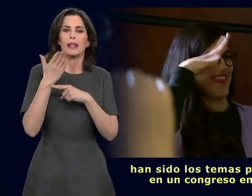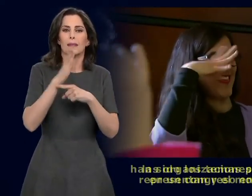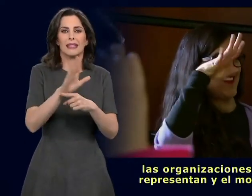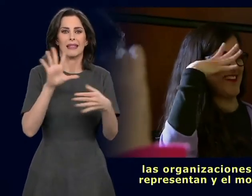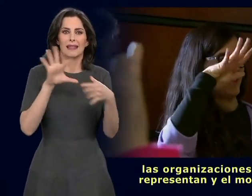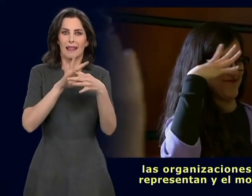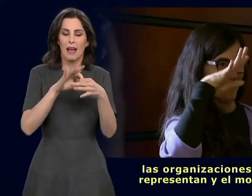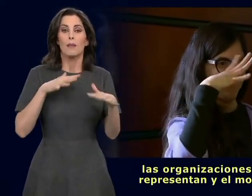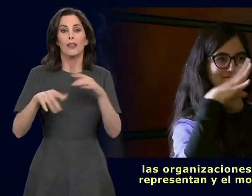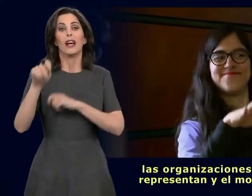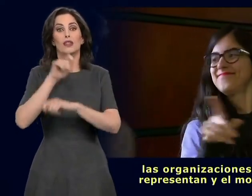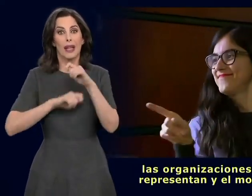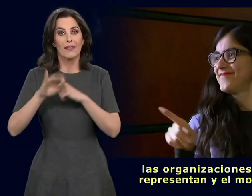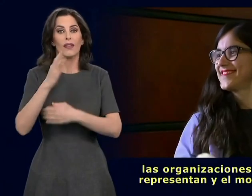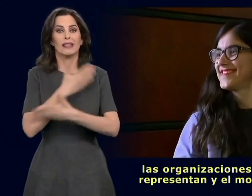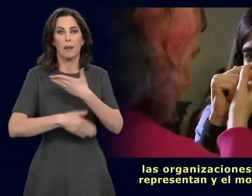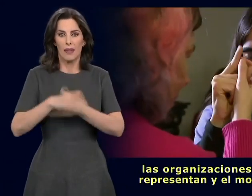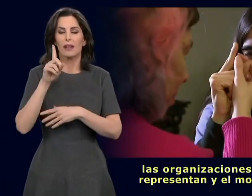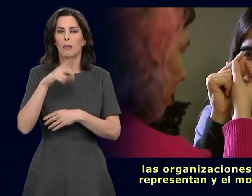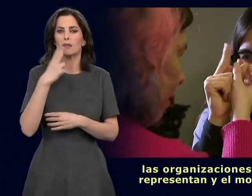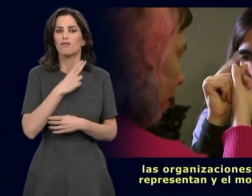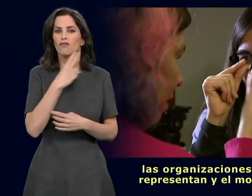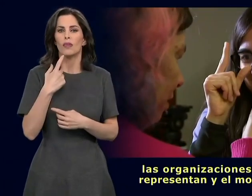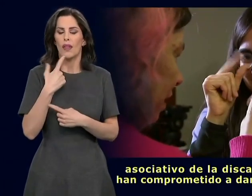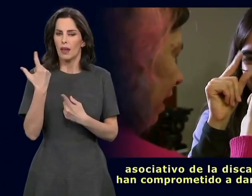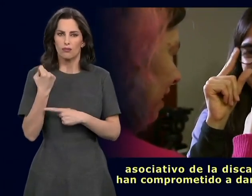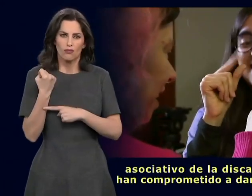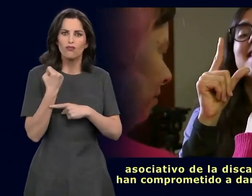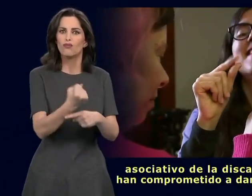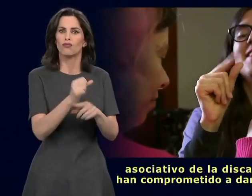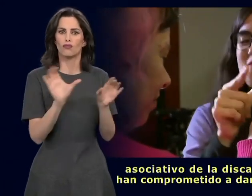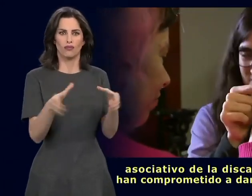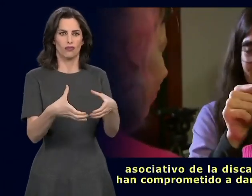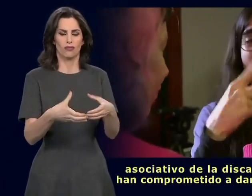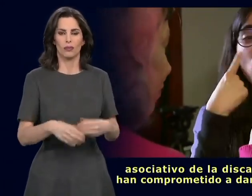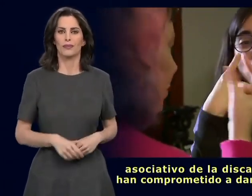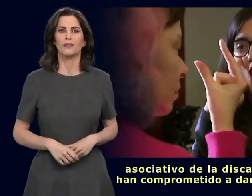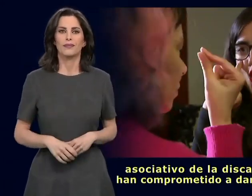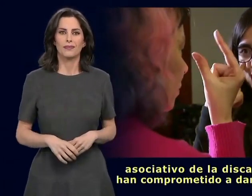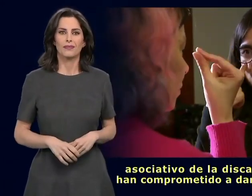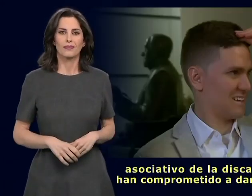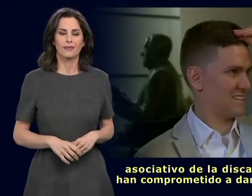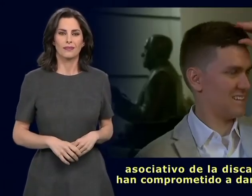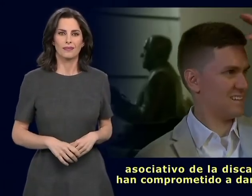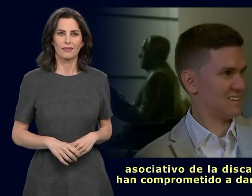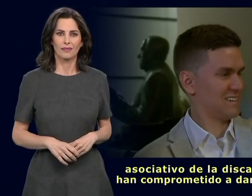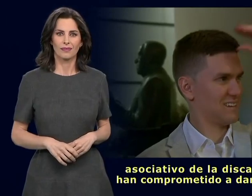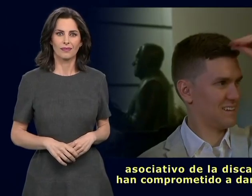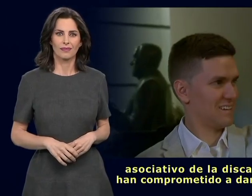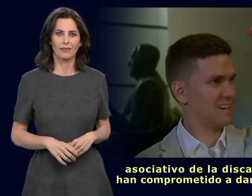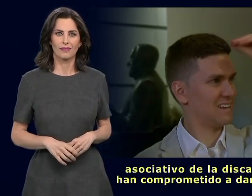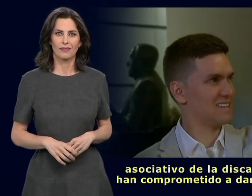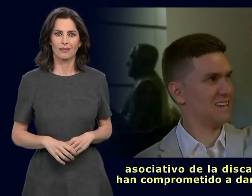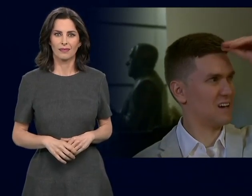en el que las organizaciones que le representan y el movimiento asociativo de la discapacidad, se han comprometido a darle su apoyo.